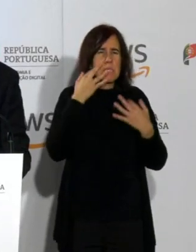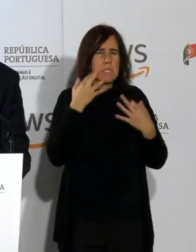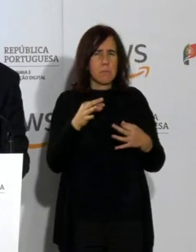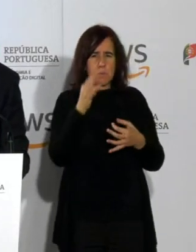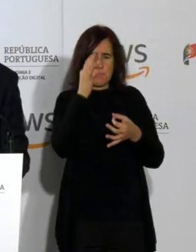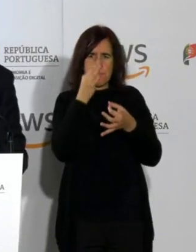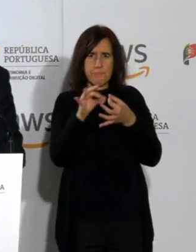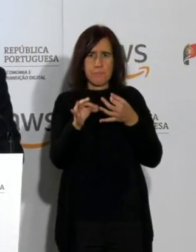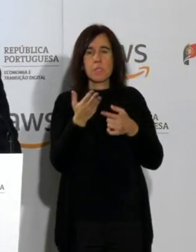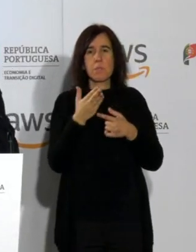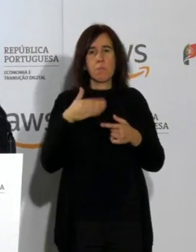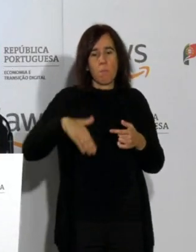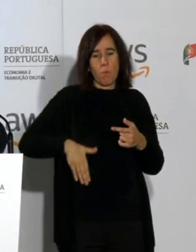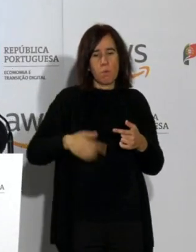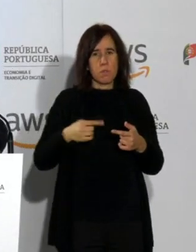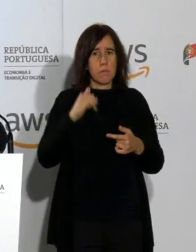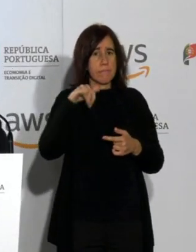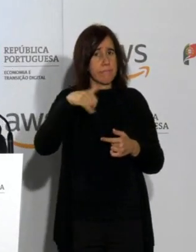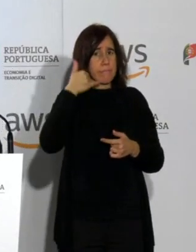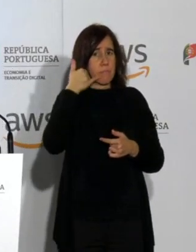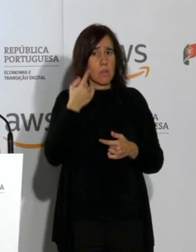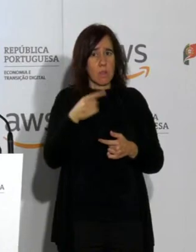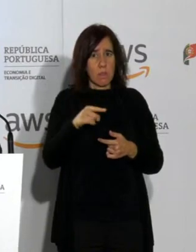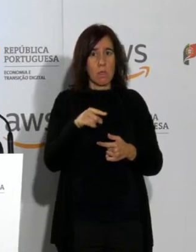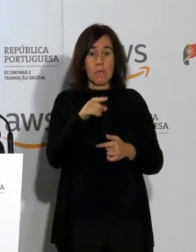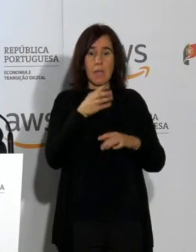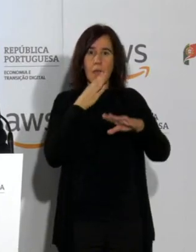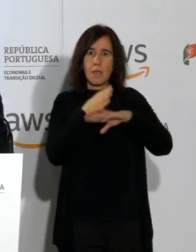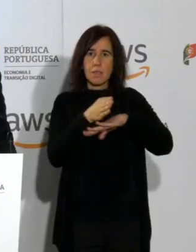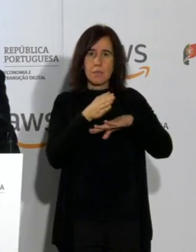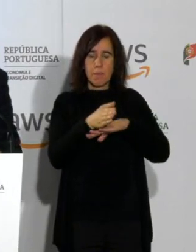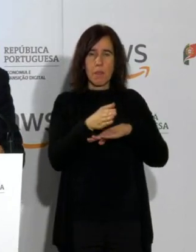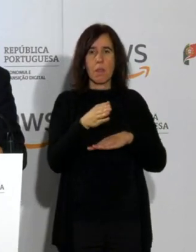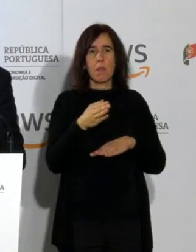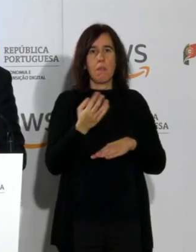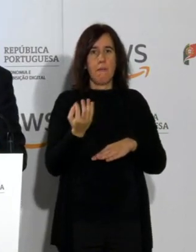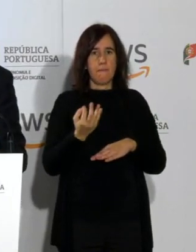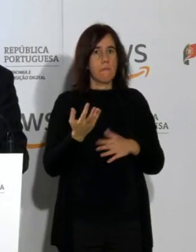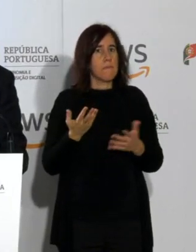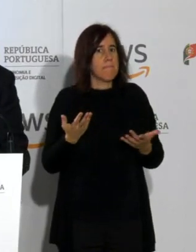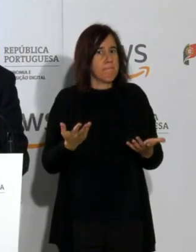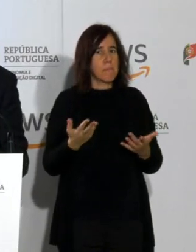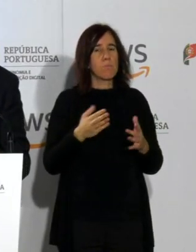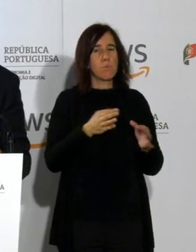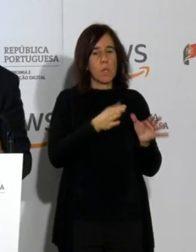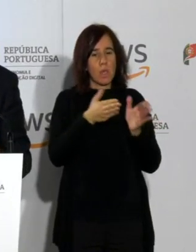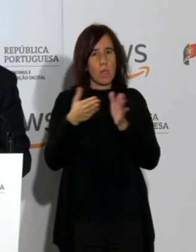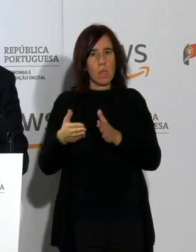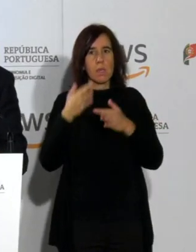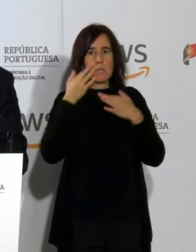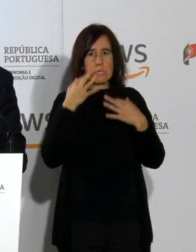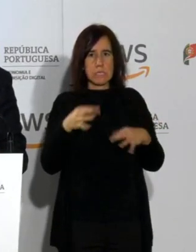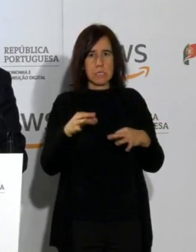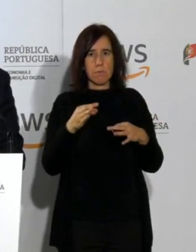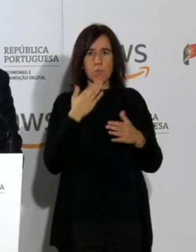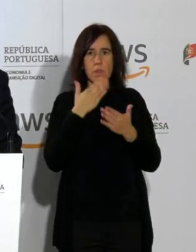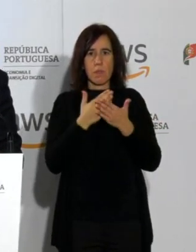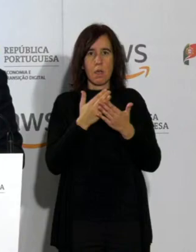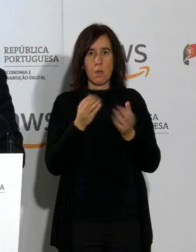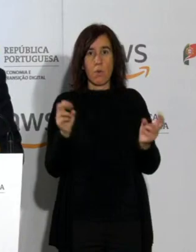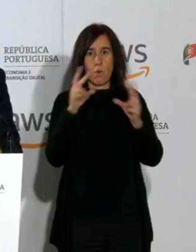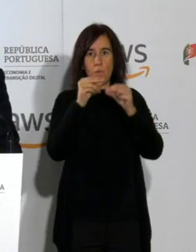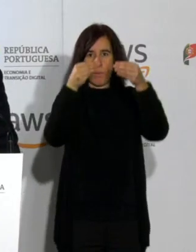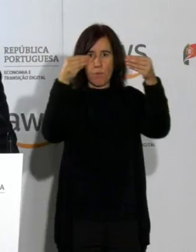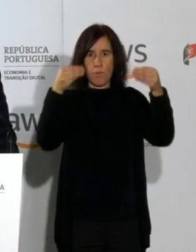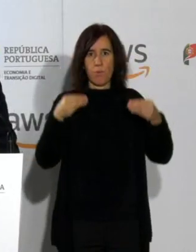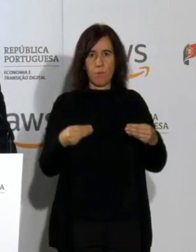como o que temos no nosso bolso, os smartphones, e esta acessibilidade decorre não só da simplicidade na utilização destas novas plataformas,